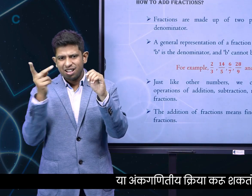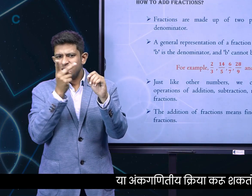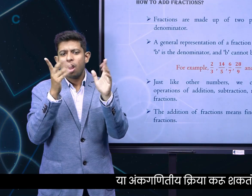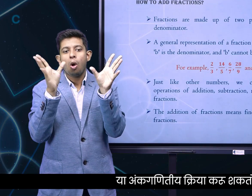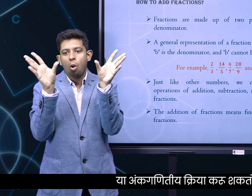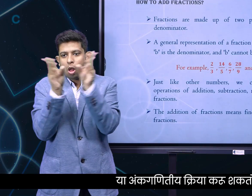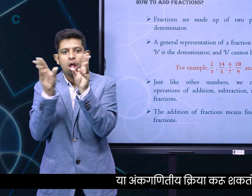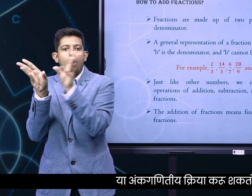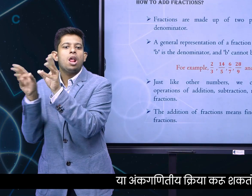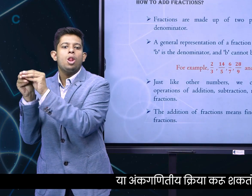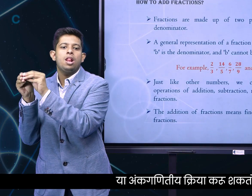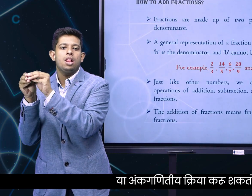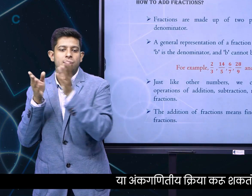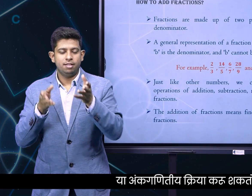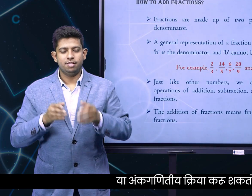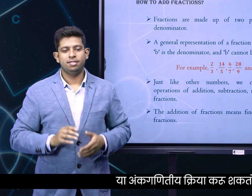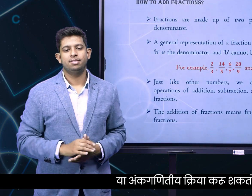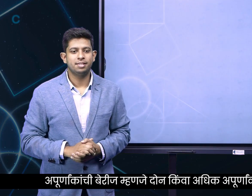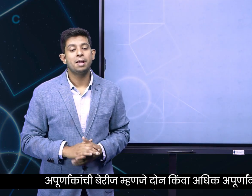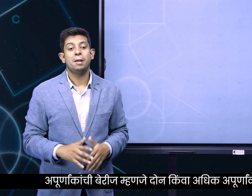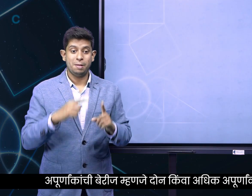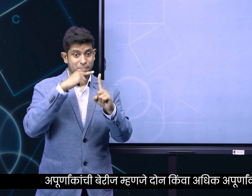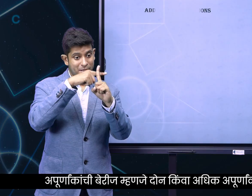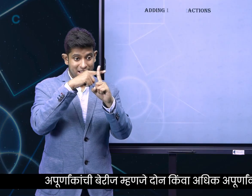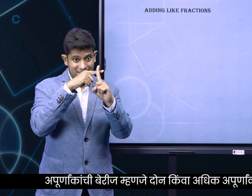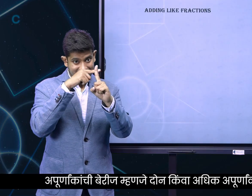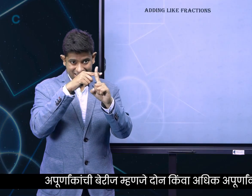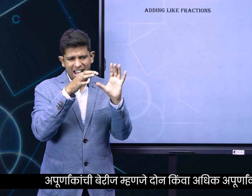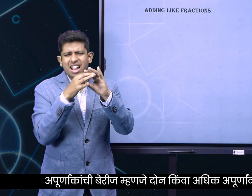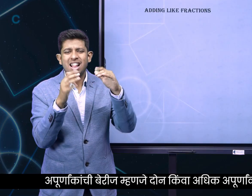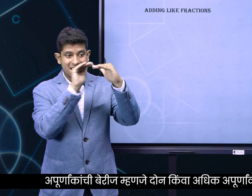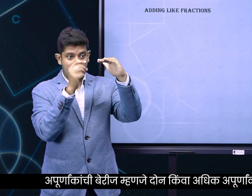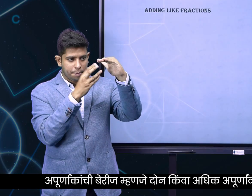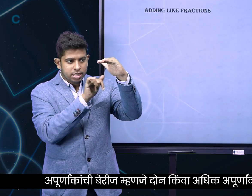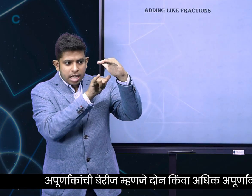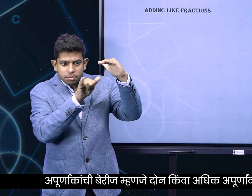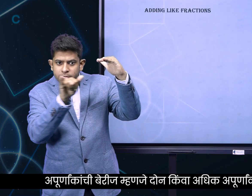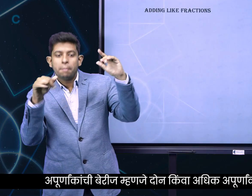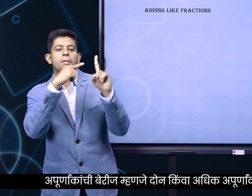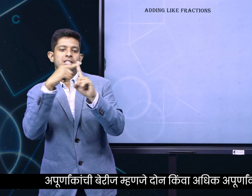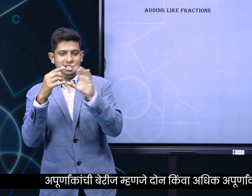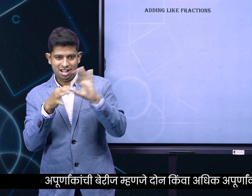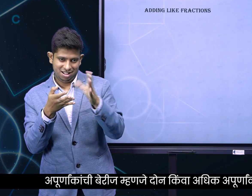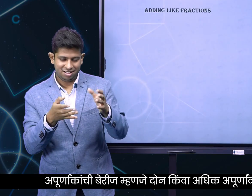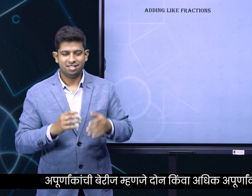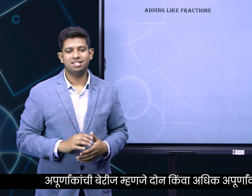अपूर्णांकांची बेरीज म्हणजे 2 किंवा अधिक अपूर्णांकांची बेरीज